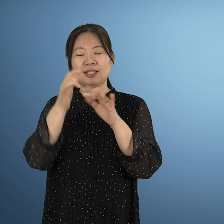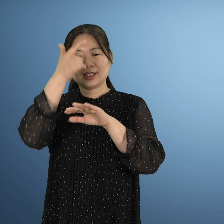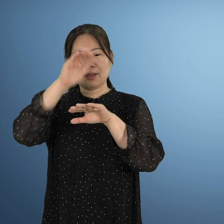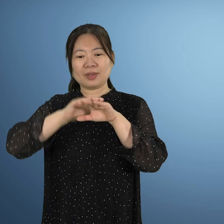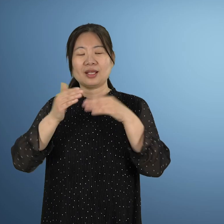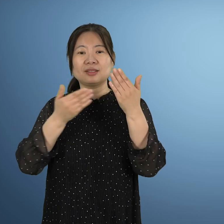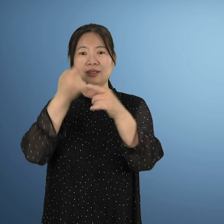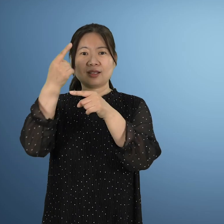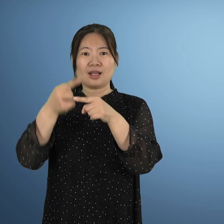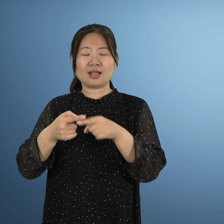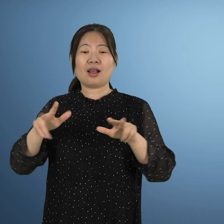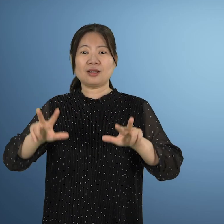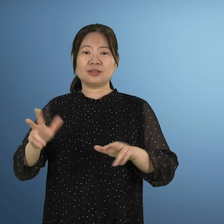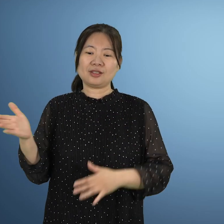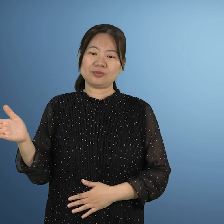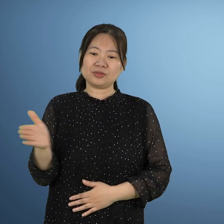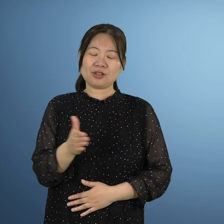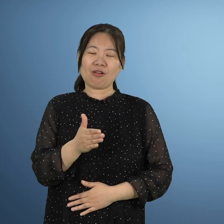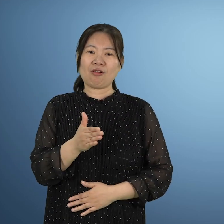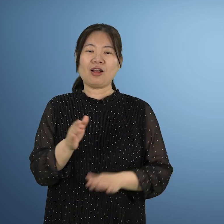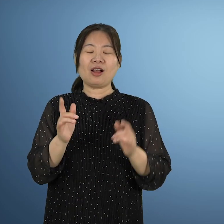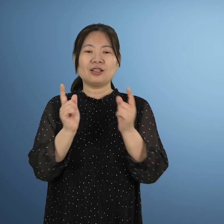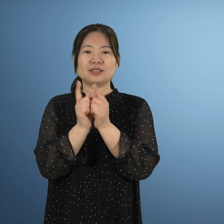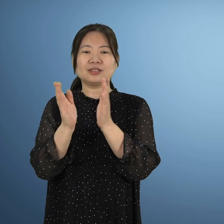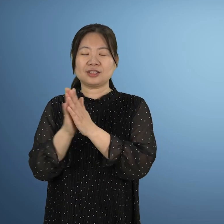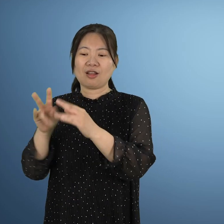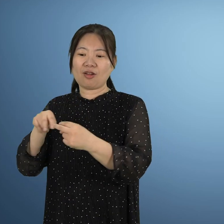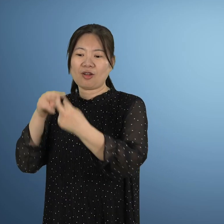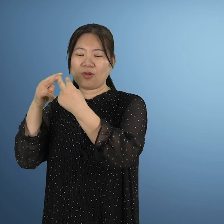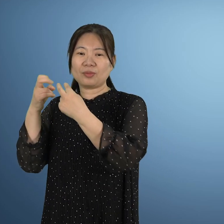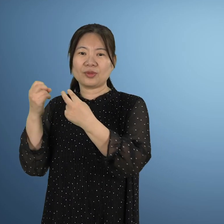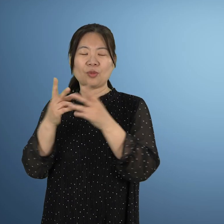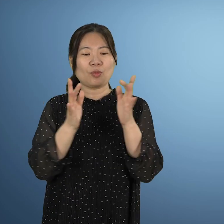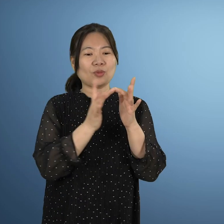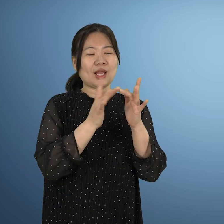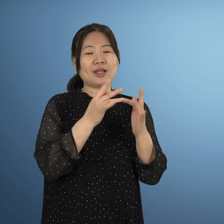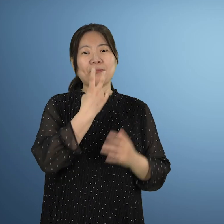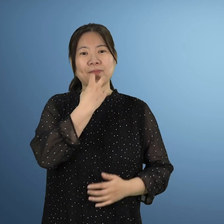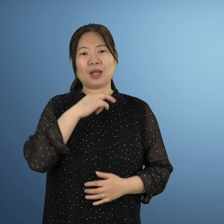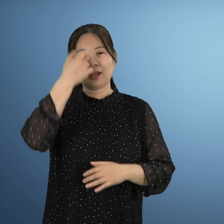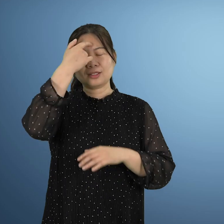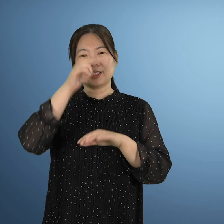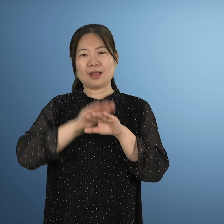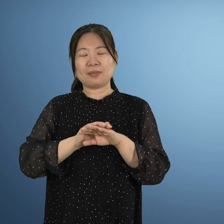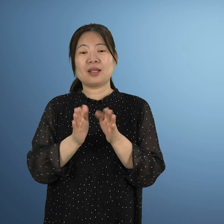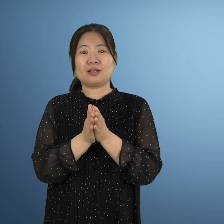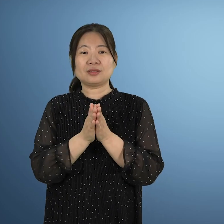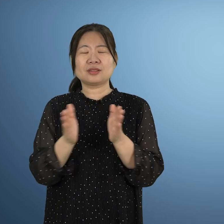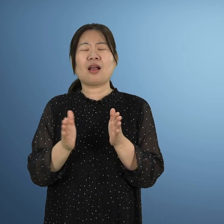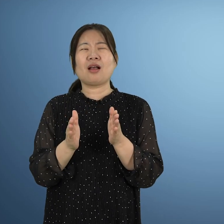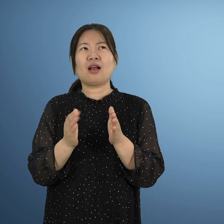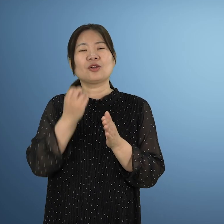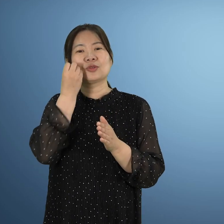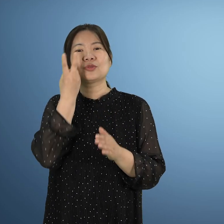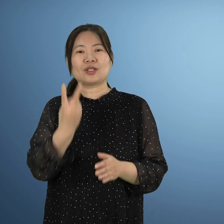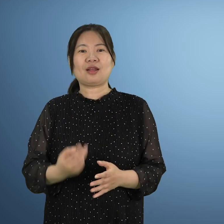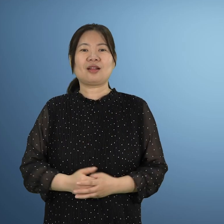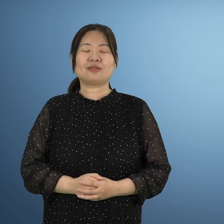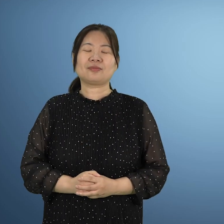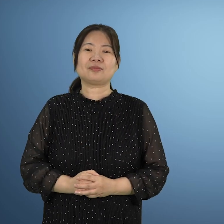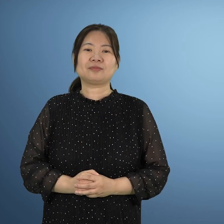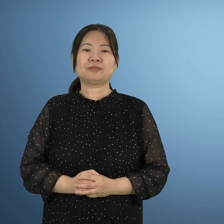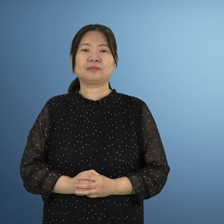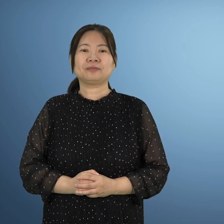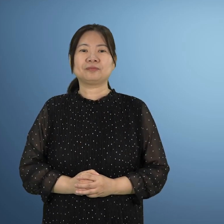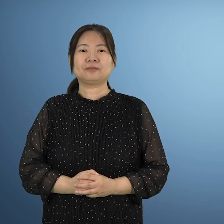드리다가 이제 오프라인, 온라인 겸해서 예배를 드리기 시작한 지가 이제 2달